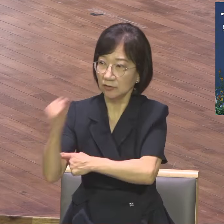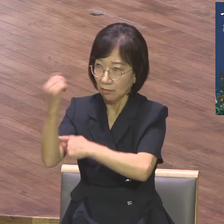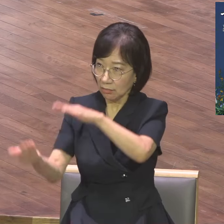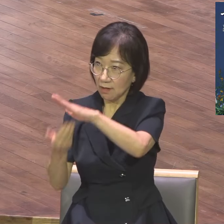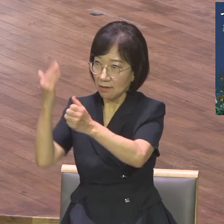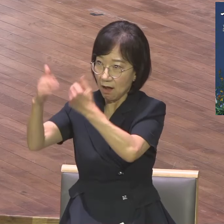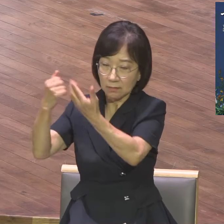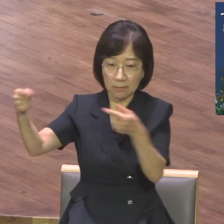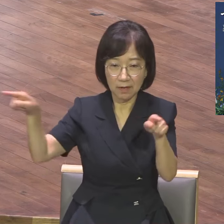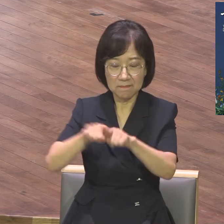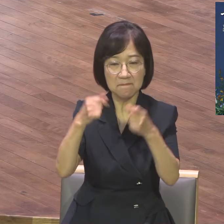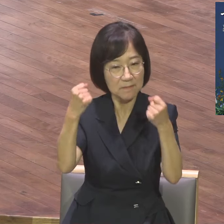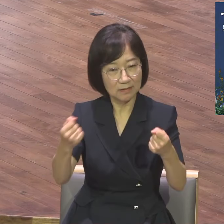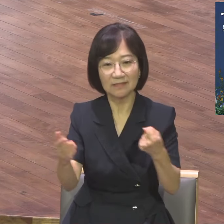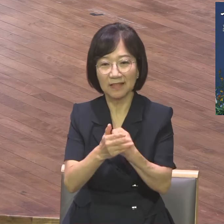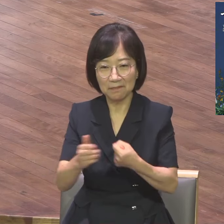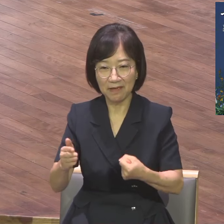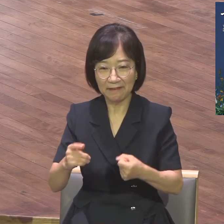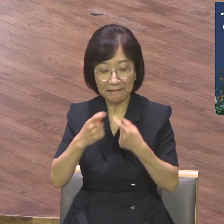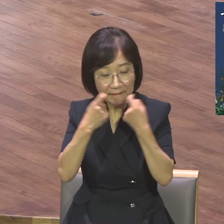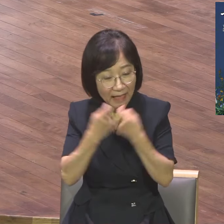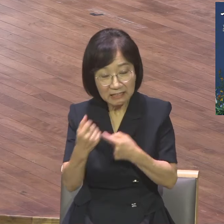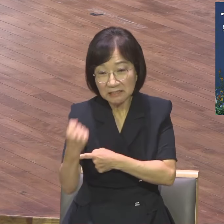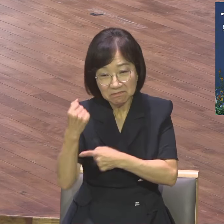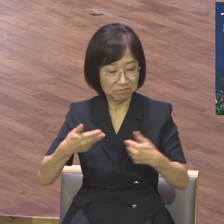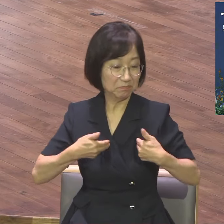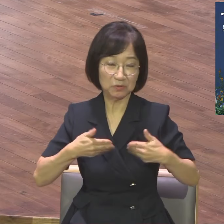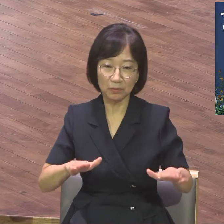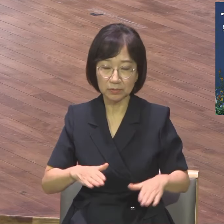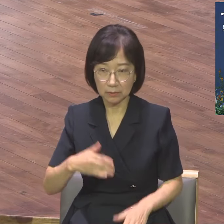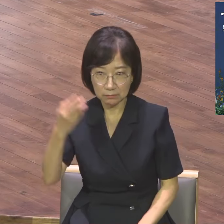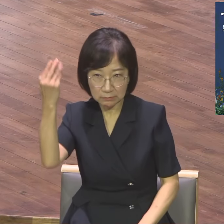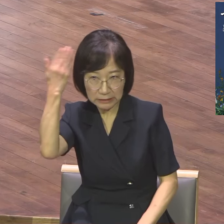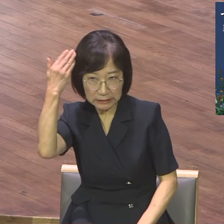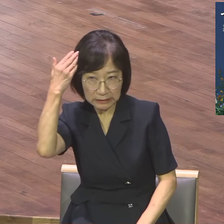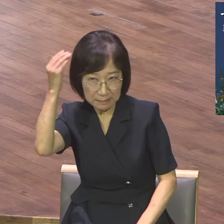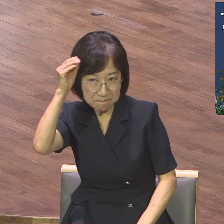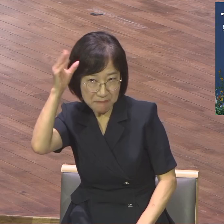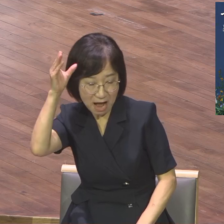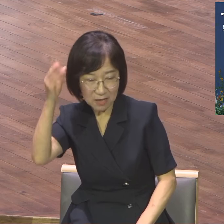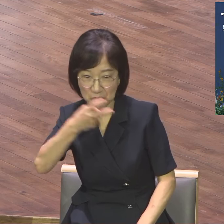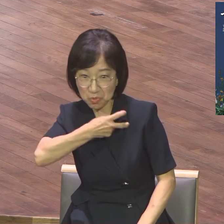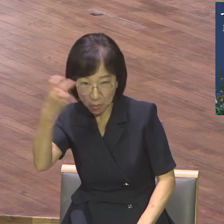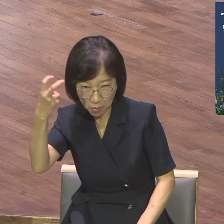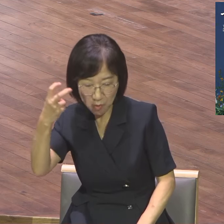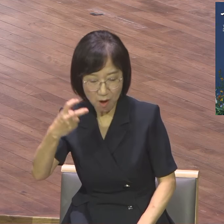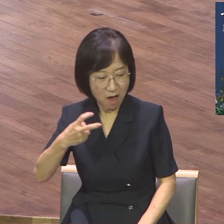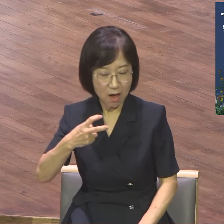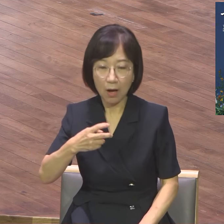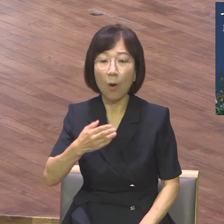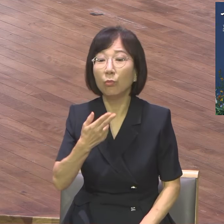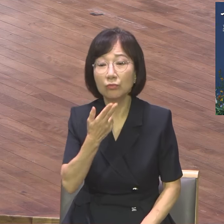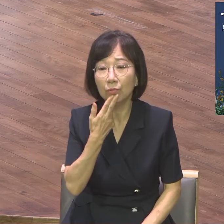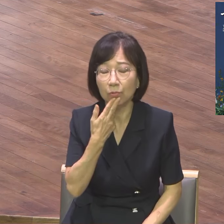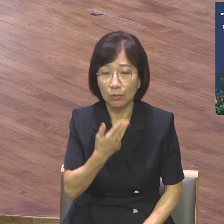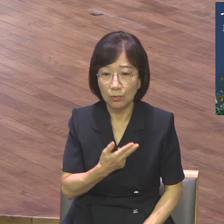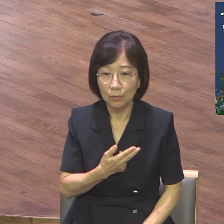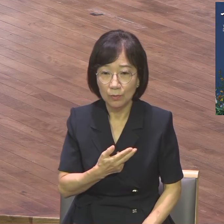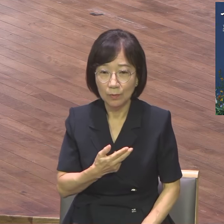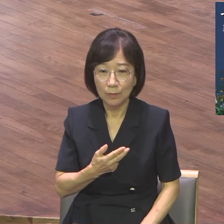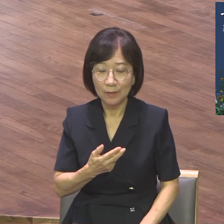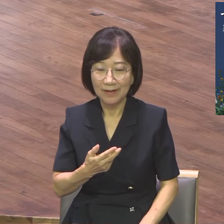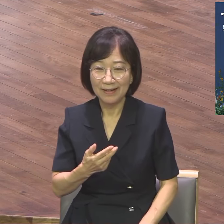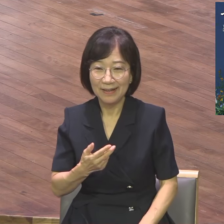하나님 그걸 원하시는 거예요. 문물 좋고 학벌 좋고 아무도 없어요. 하나님 그 원치